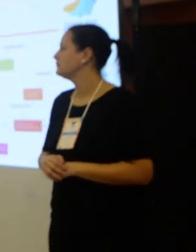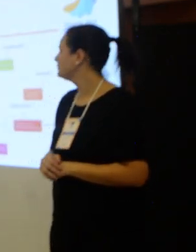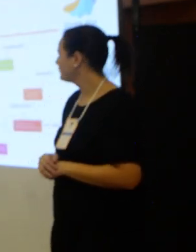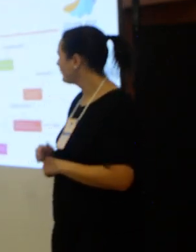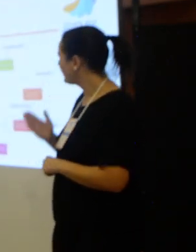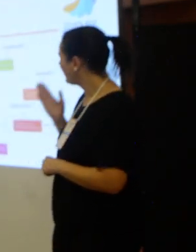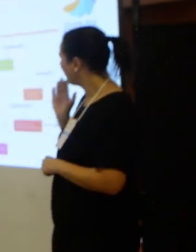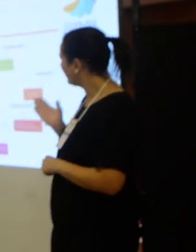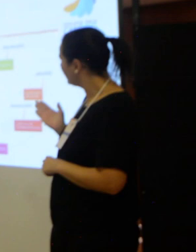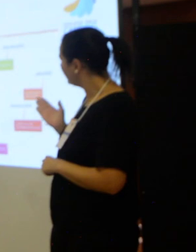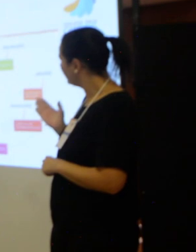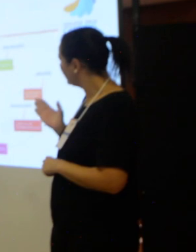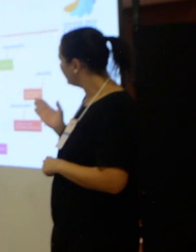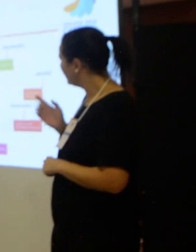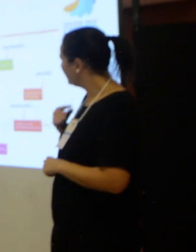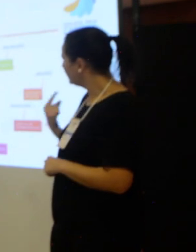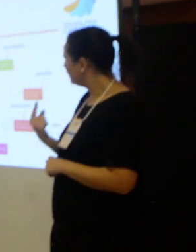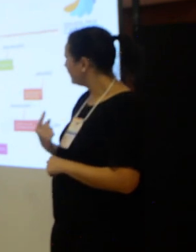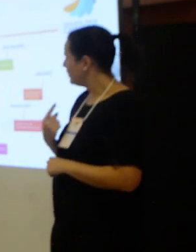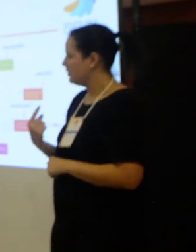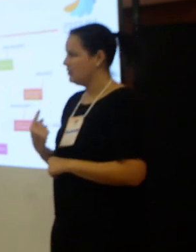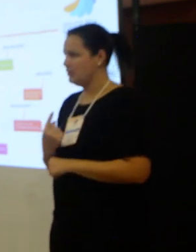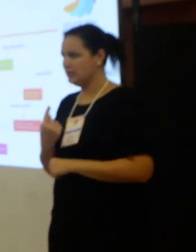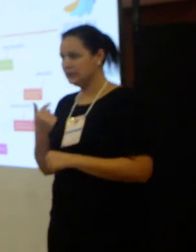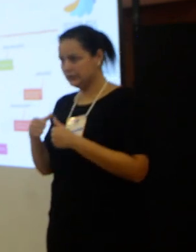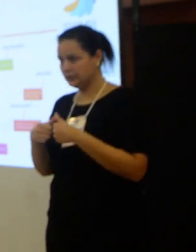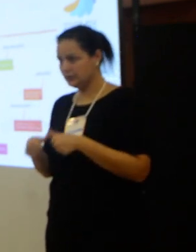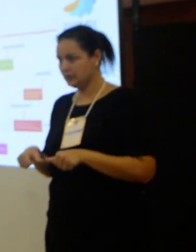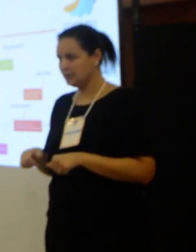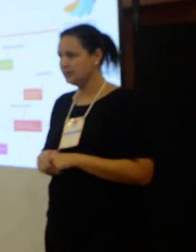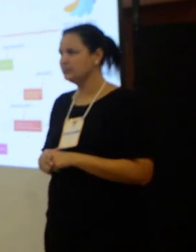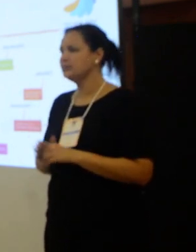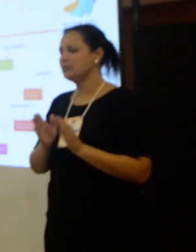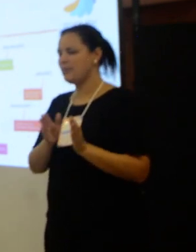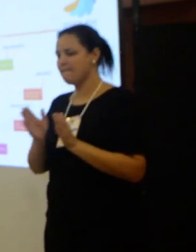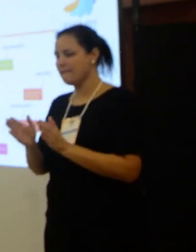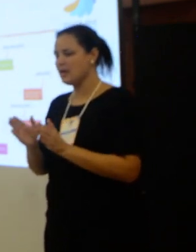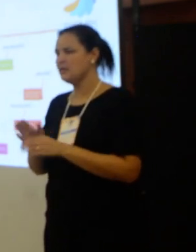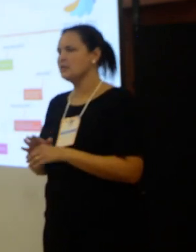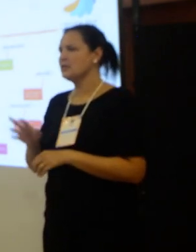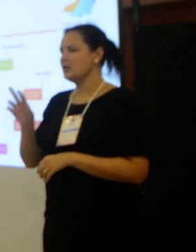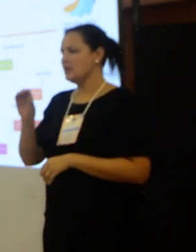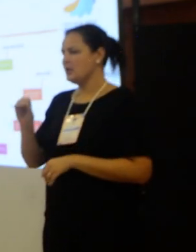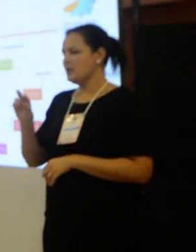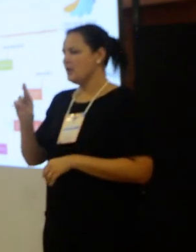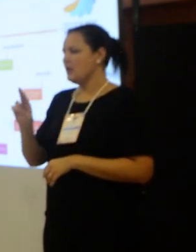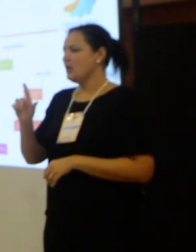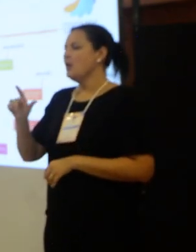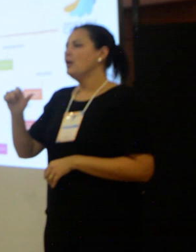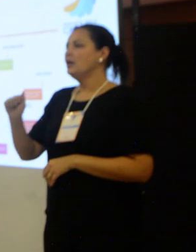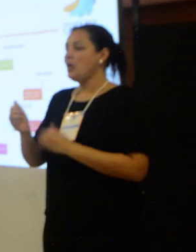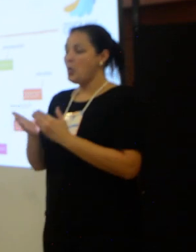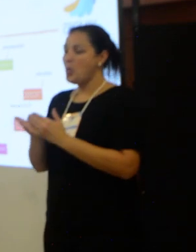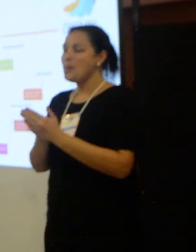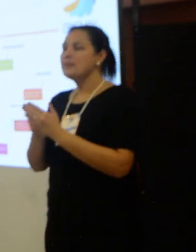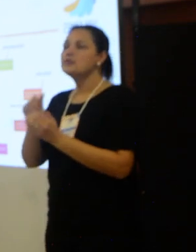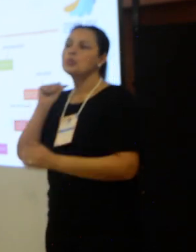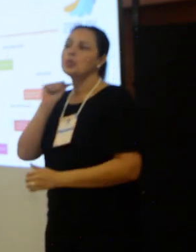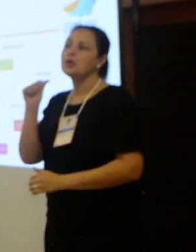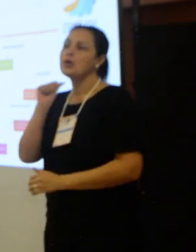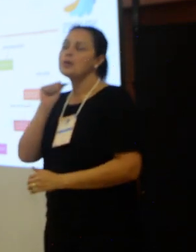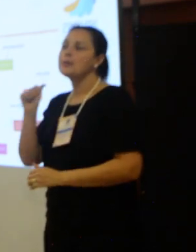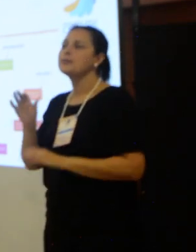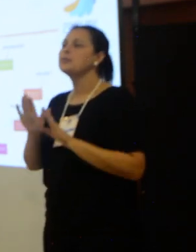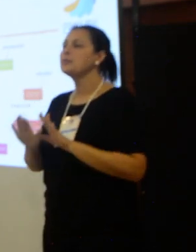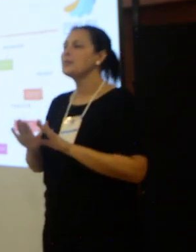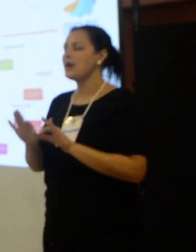onde estamos, né, essa fase do projeto Orla de Cabo Frio, ela iniciou em abril, mas o projeto Brasil, essa nossa praia,